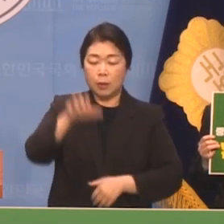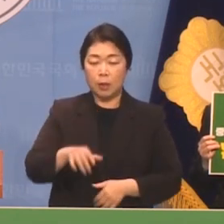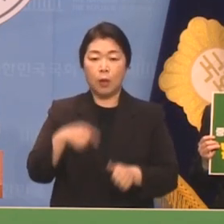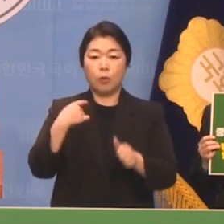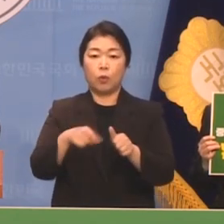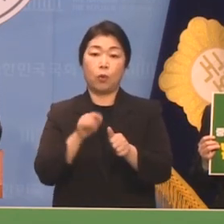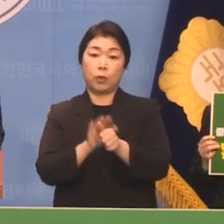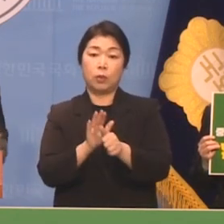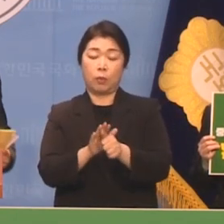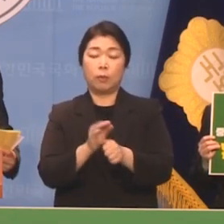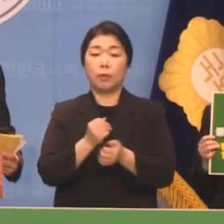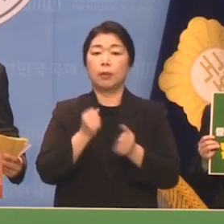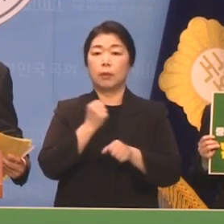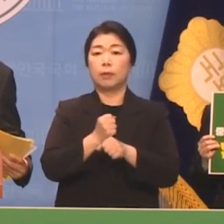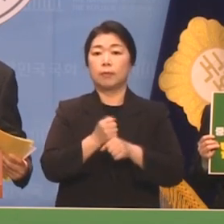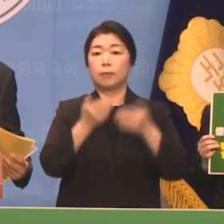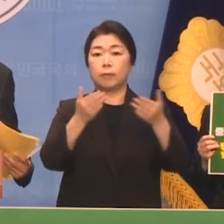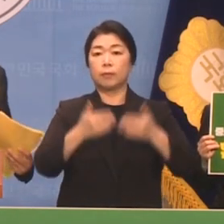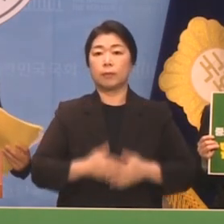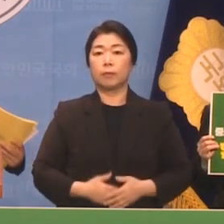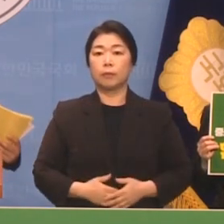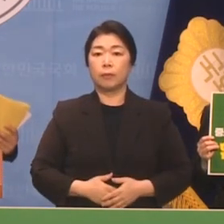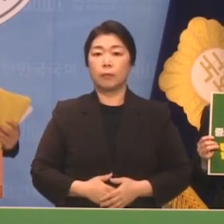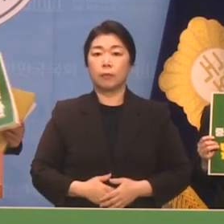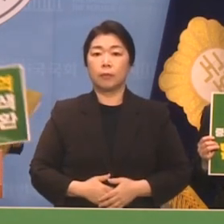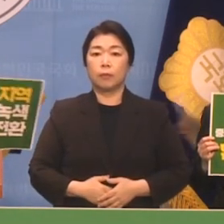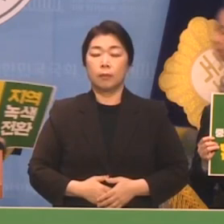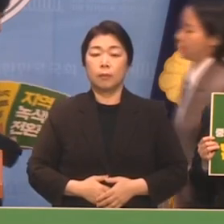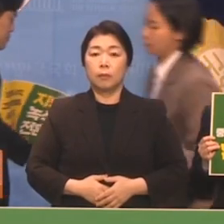지원을 체계화하겠습니다.